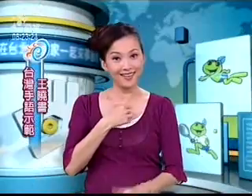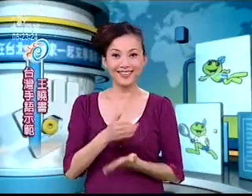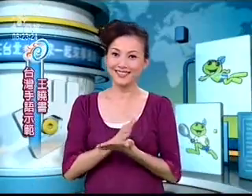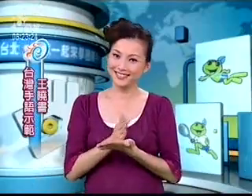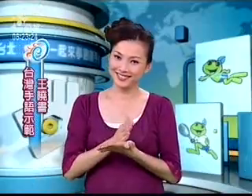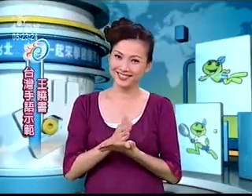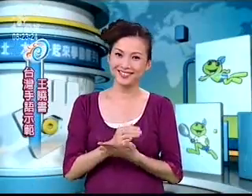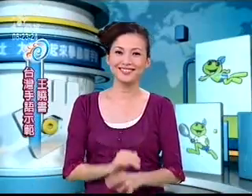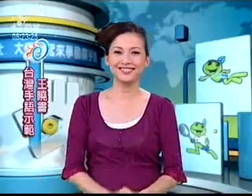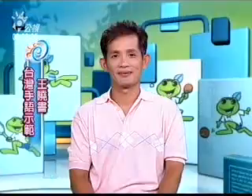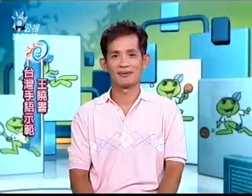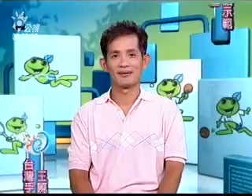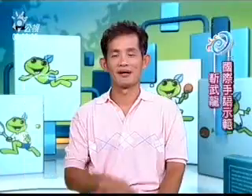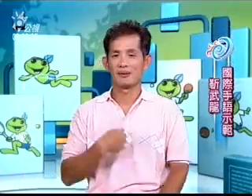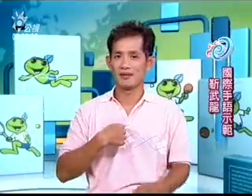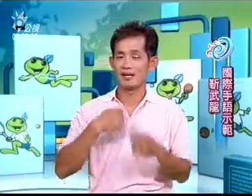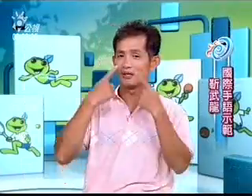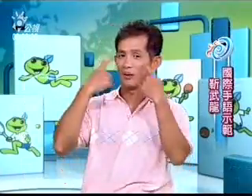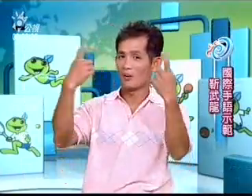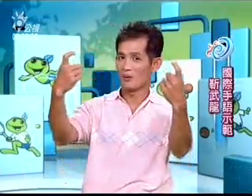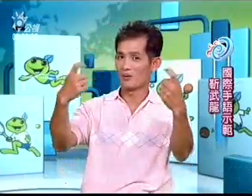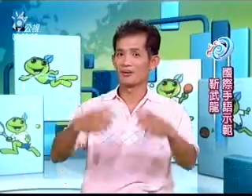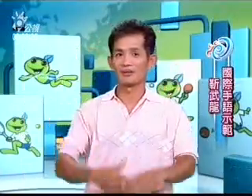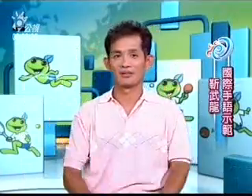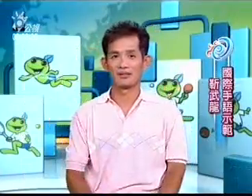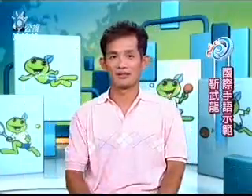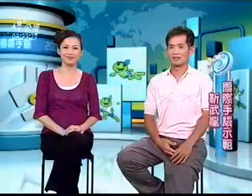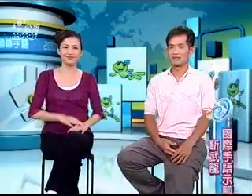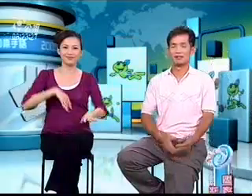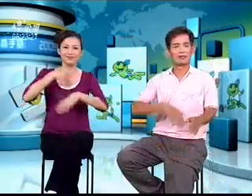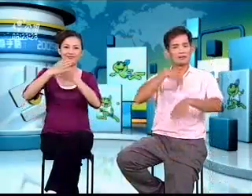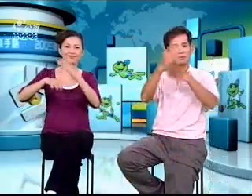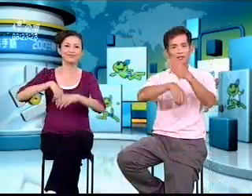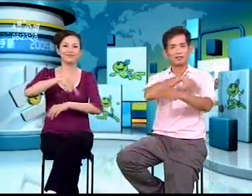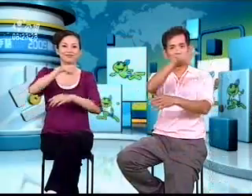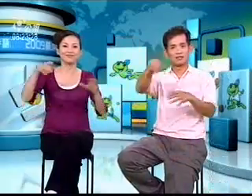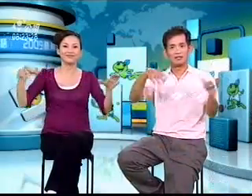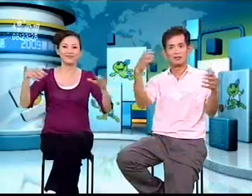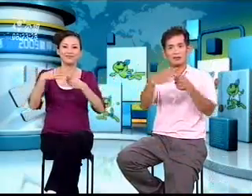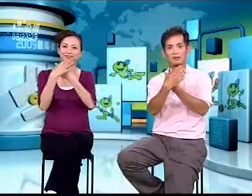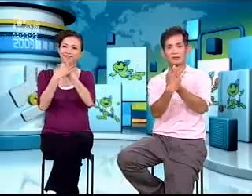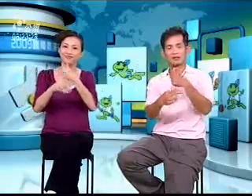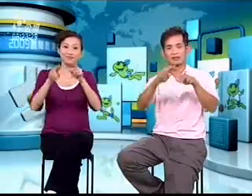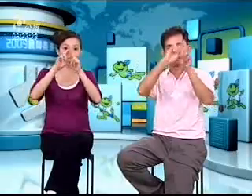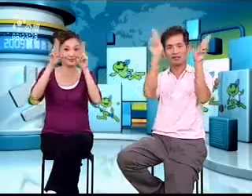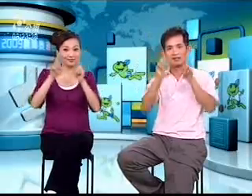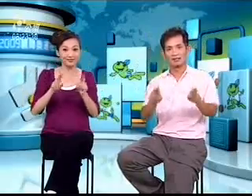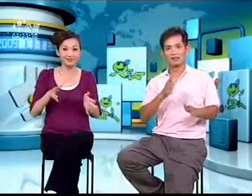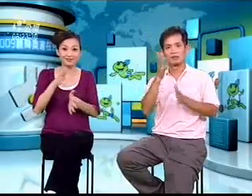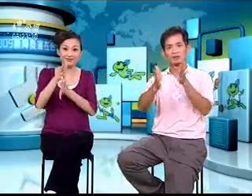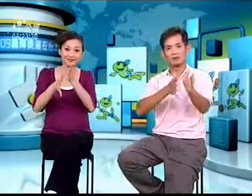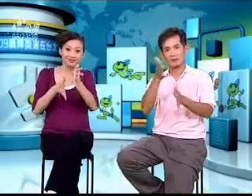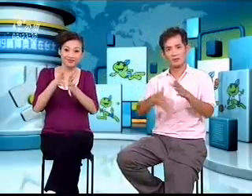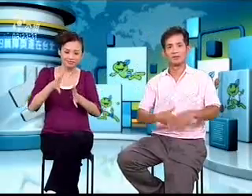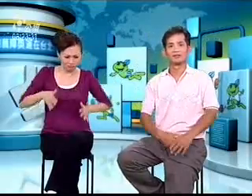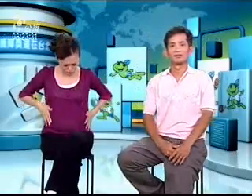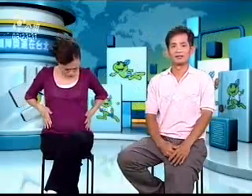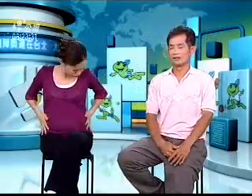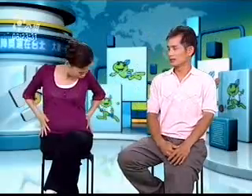我是小猪， 我是武龙， 动动双手，大家一起来学国际手语。